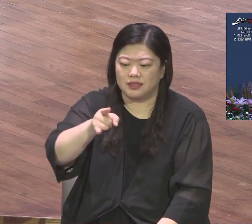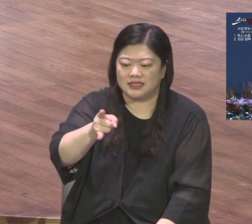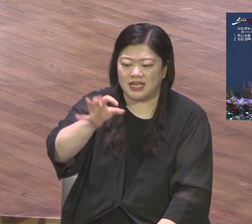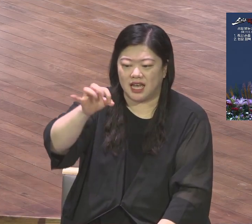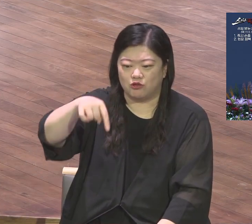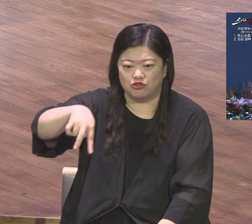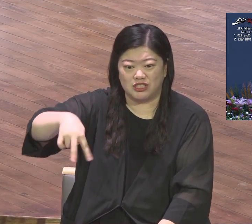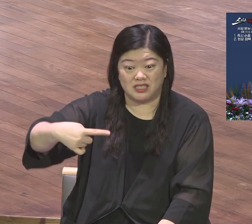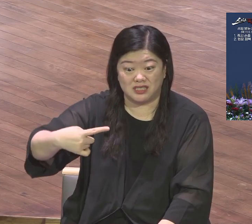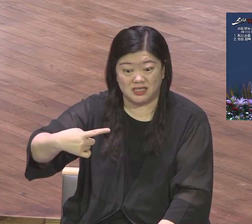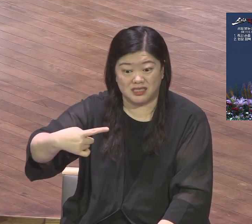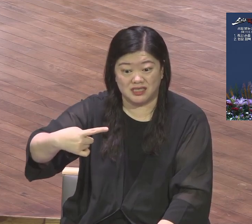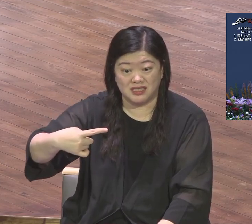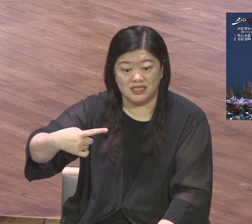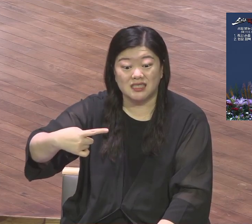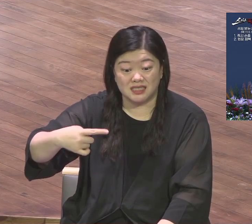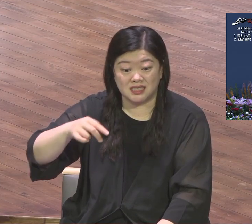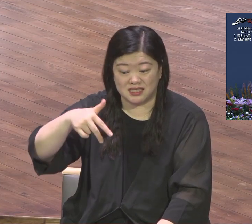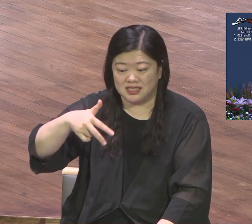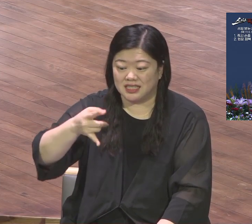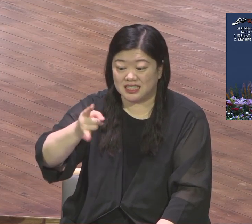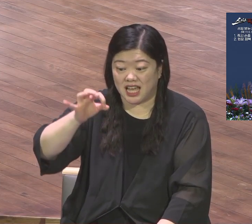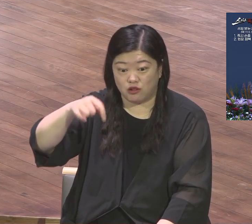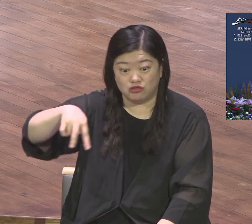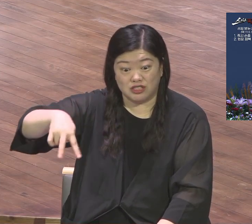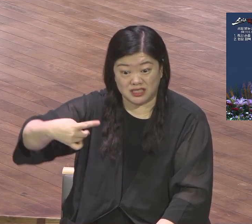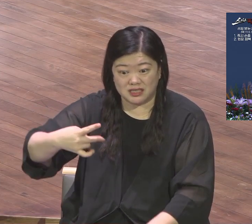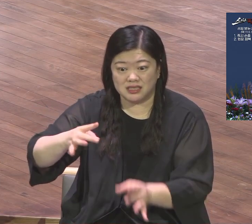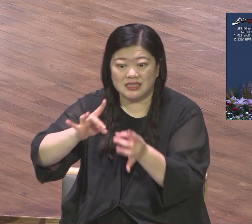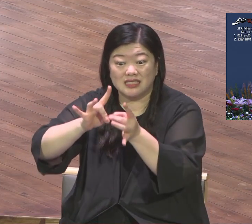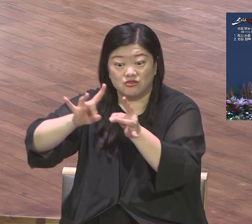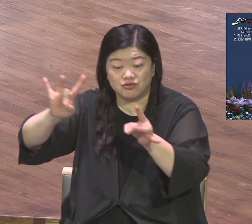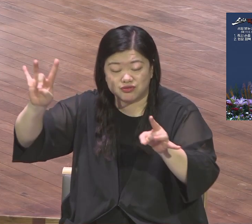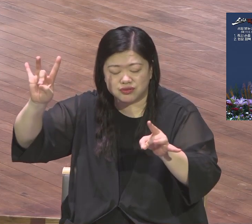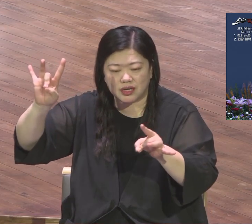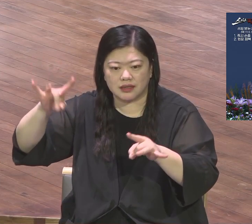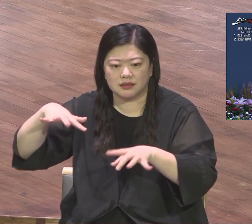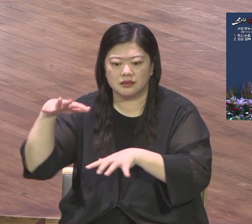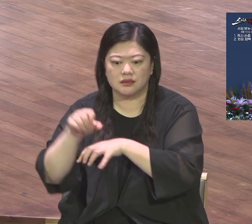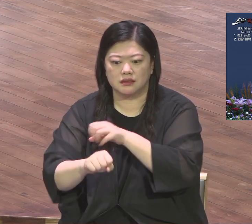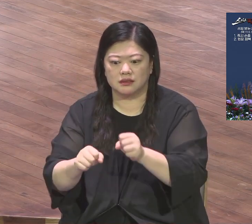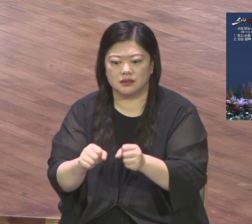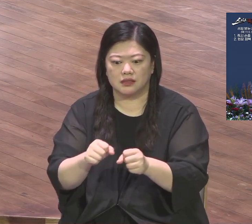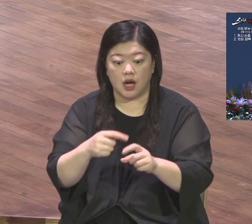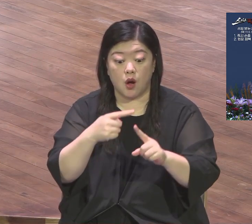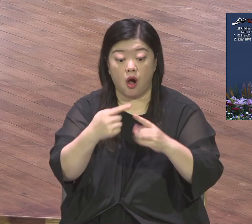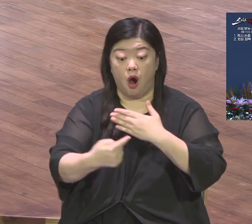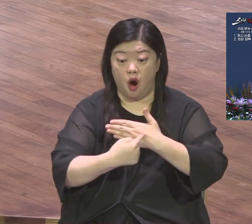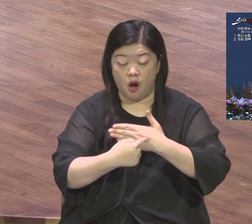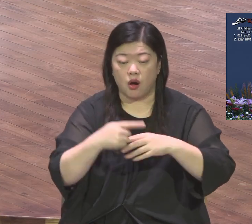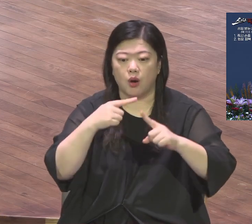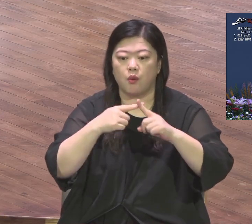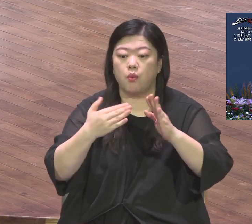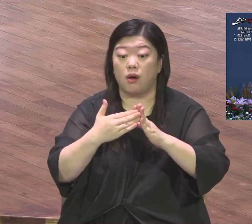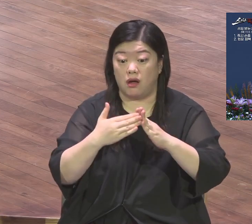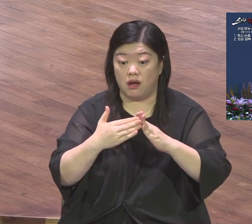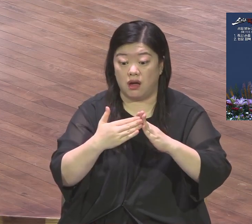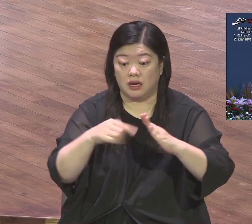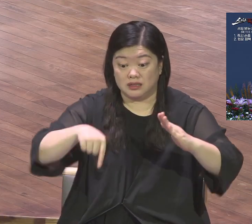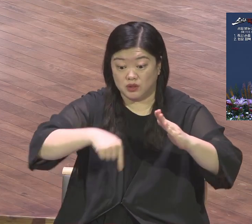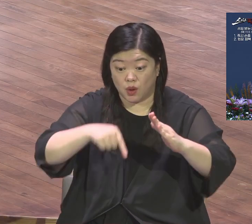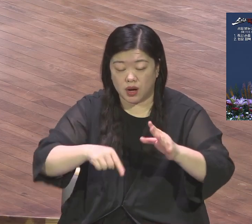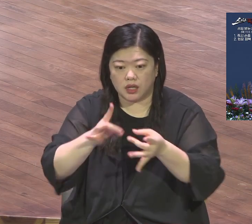비롯해서 각종 신상들이 많으셨는데 예루살렘을 점령해가지고 예루살렘 성전에